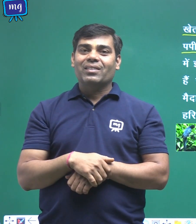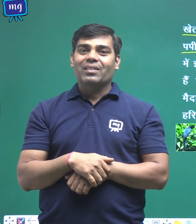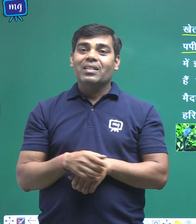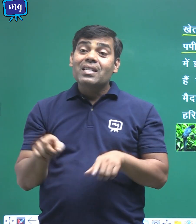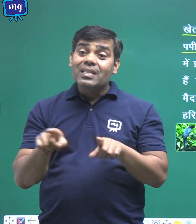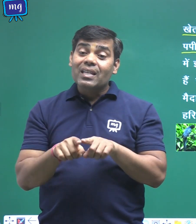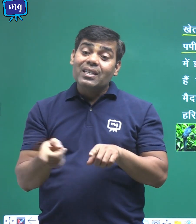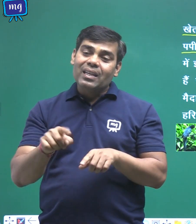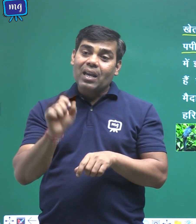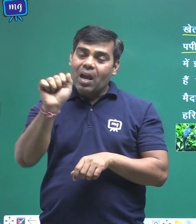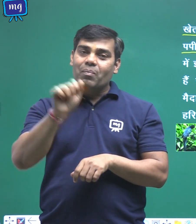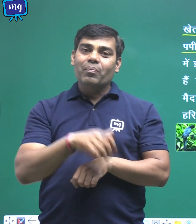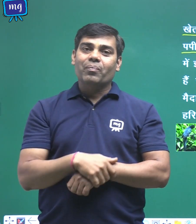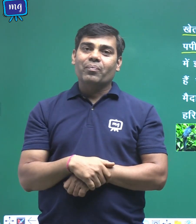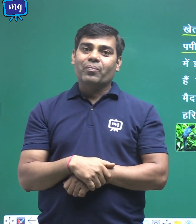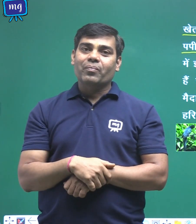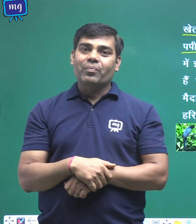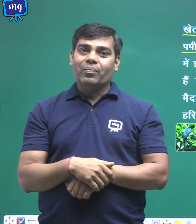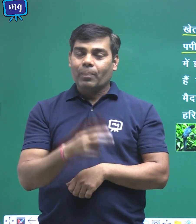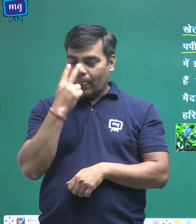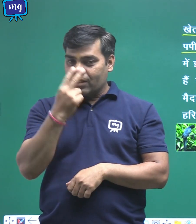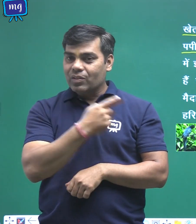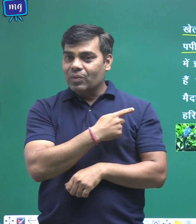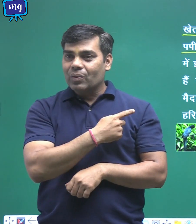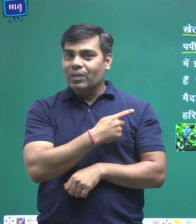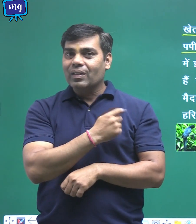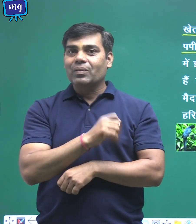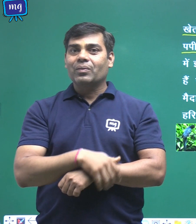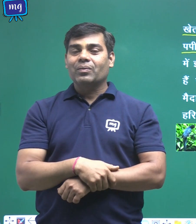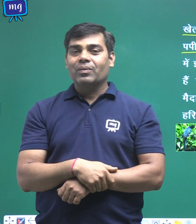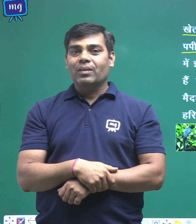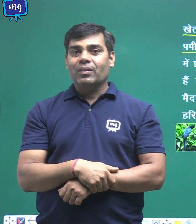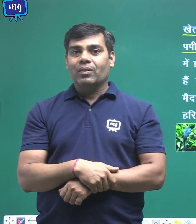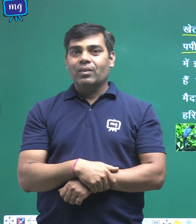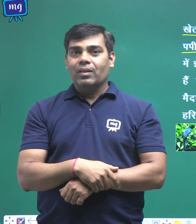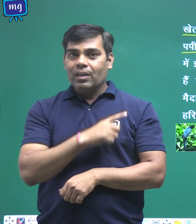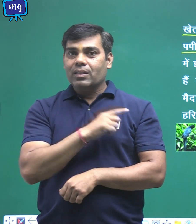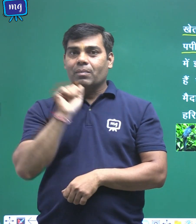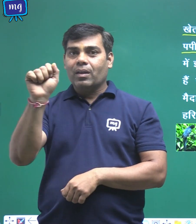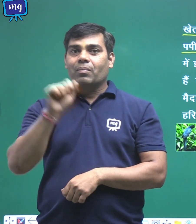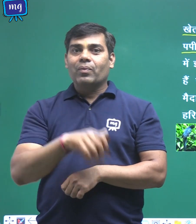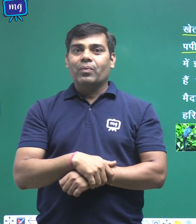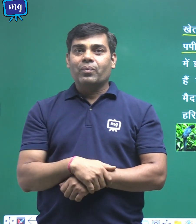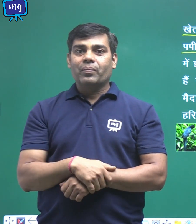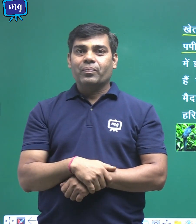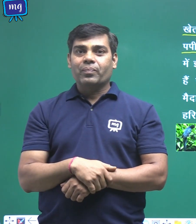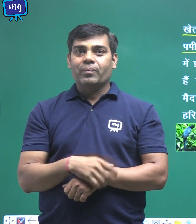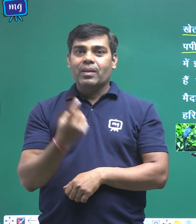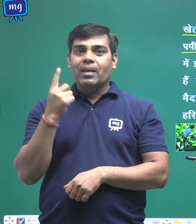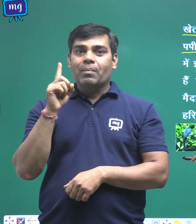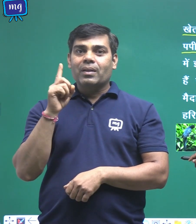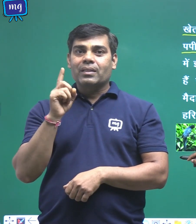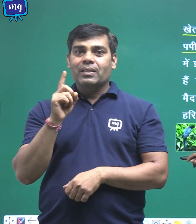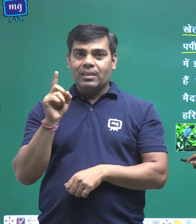जैसा कि आप इन चित्रों को देखो, इसमें आपको पहले चित्र